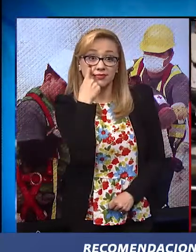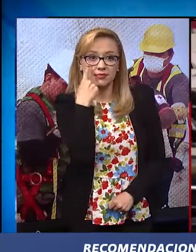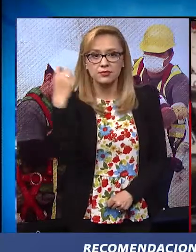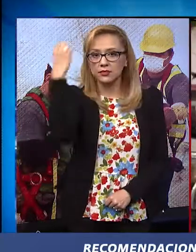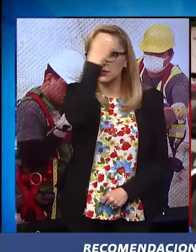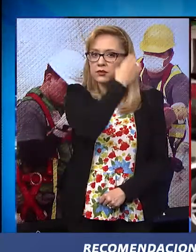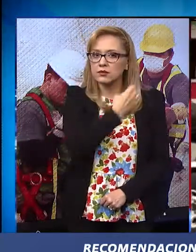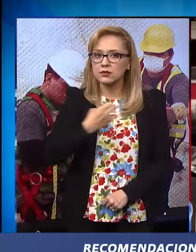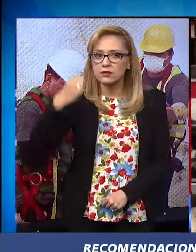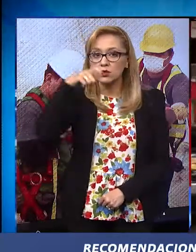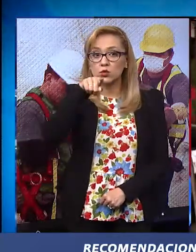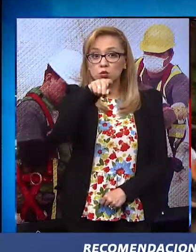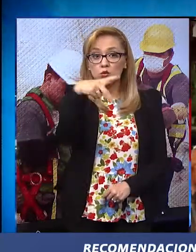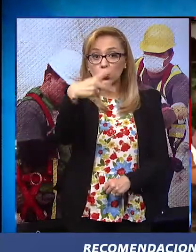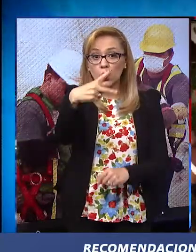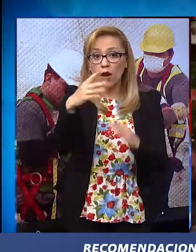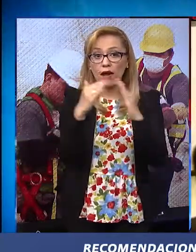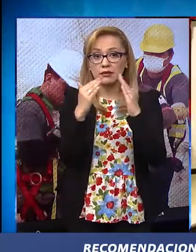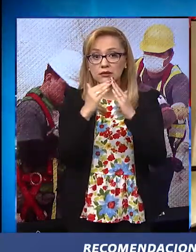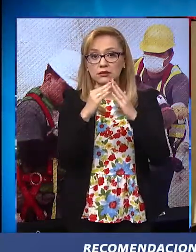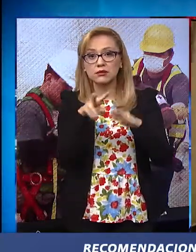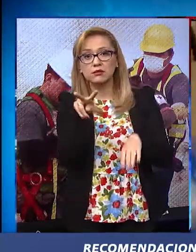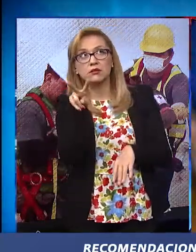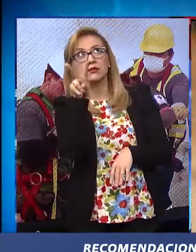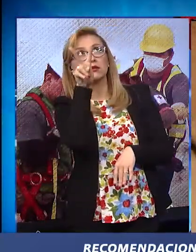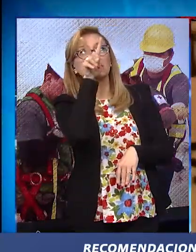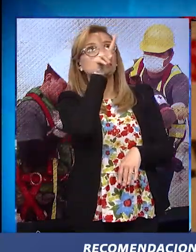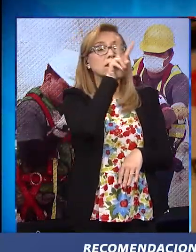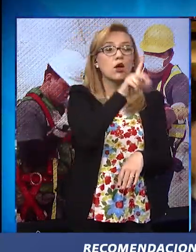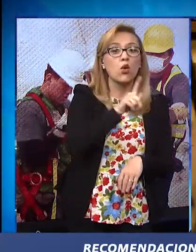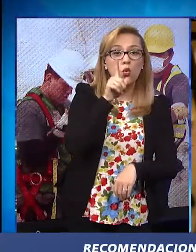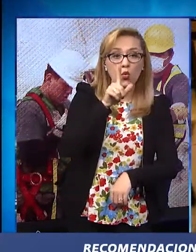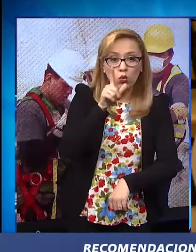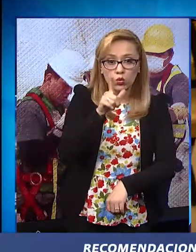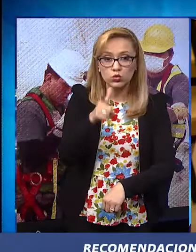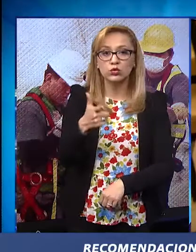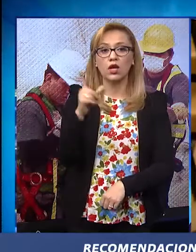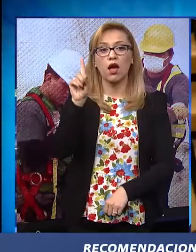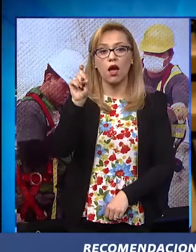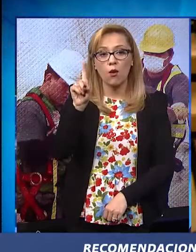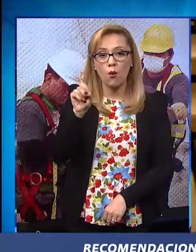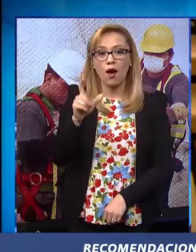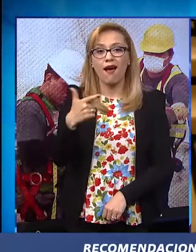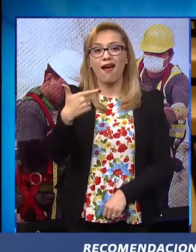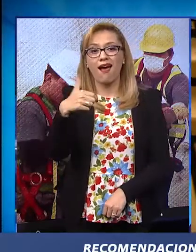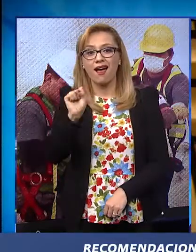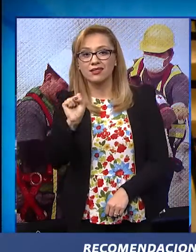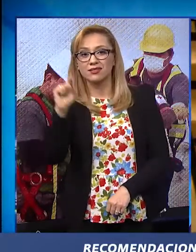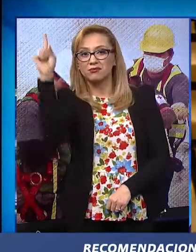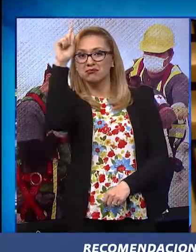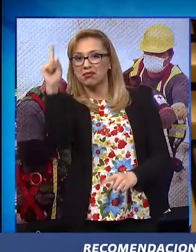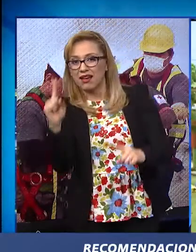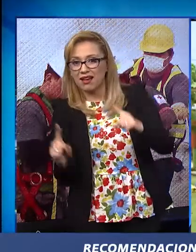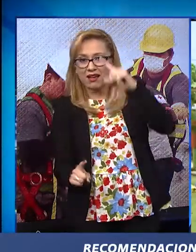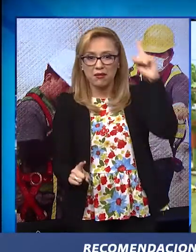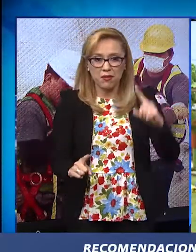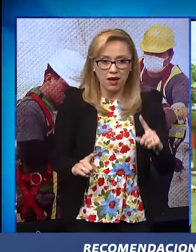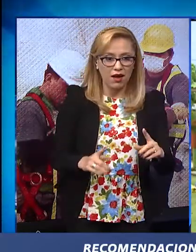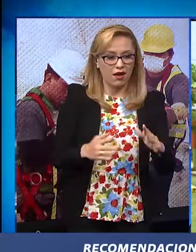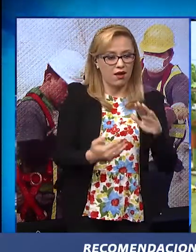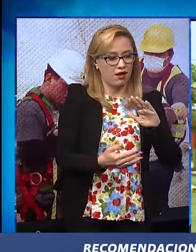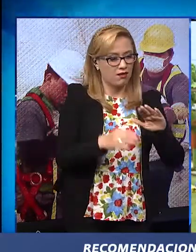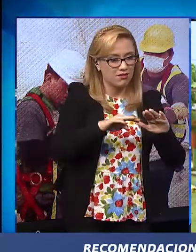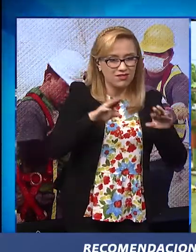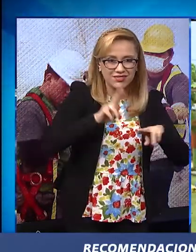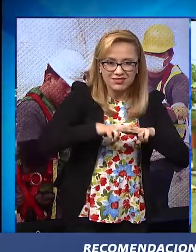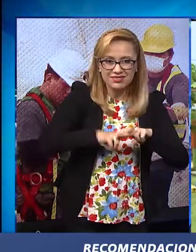el estado de la construcción de tu casa instalaciones de luz agua y gas así como el estado del mobiliario se